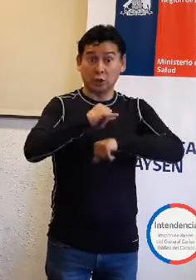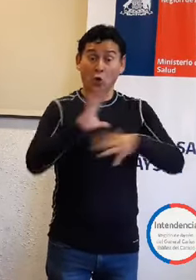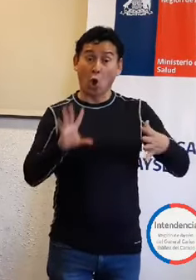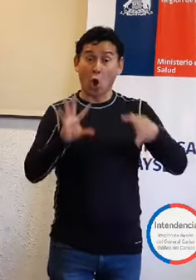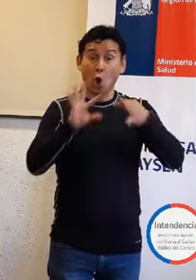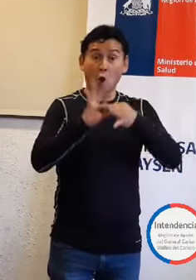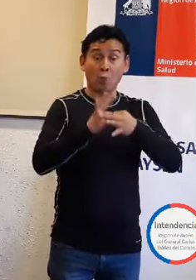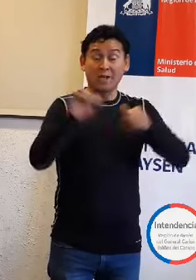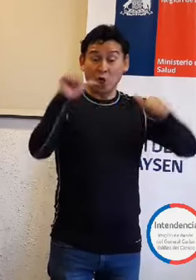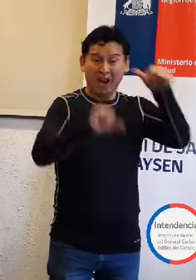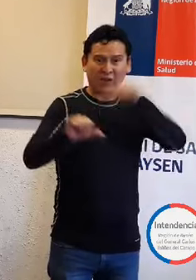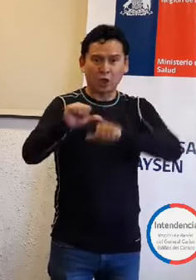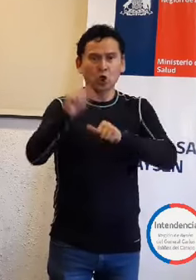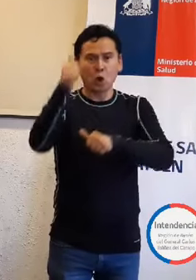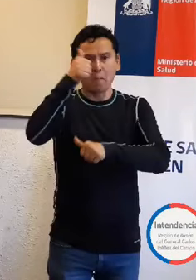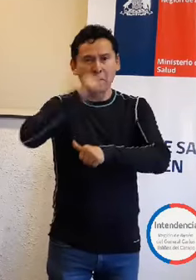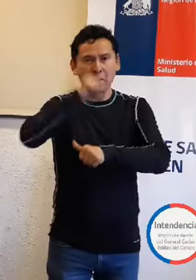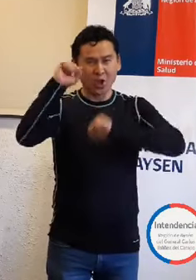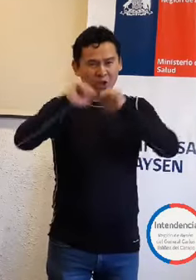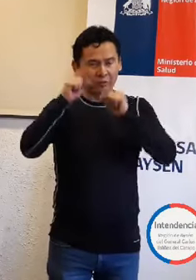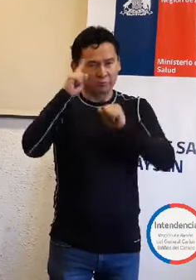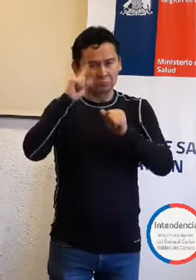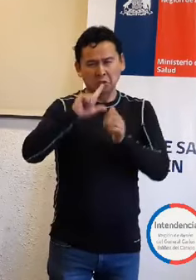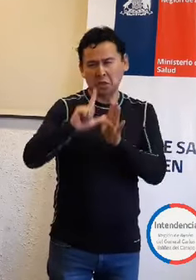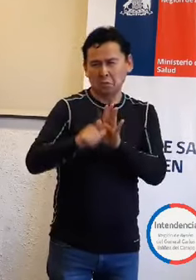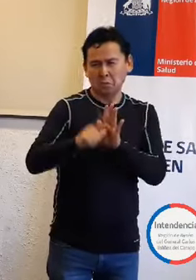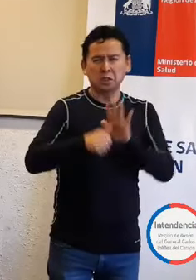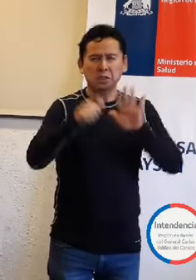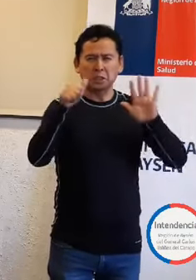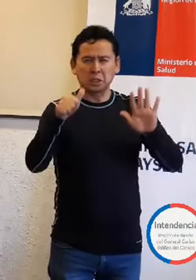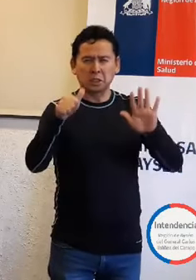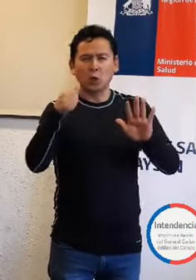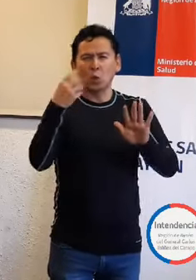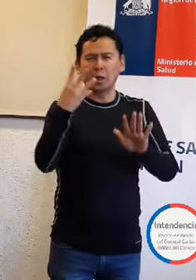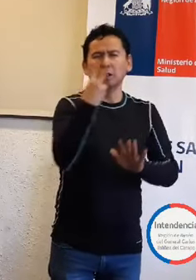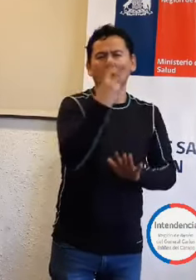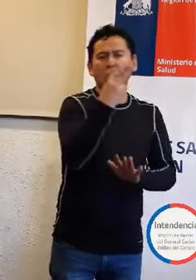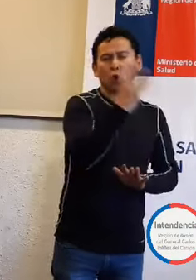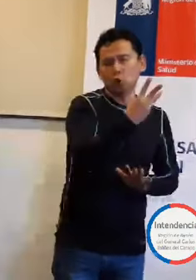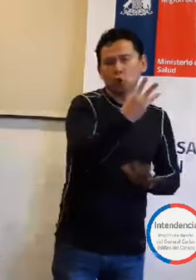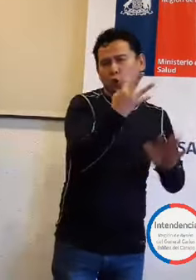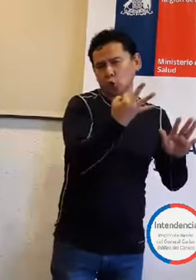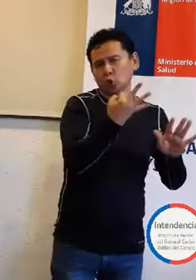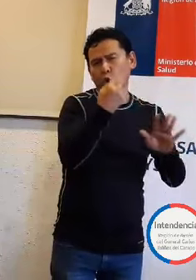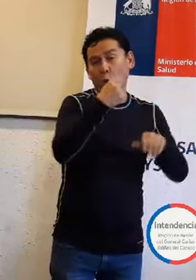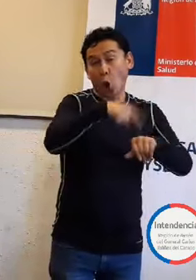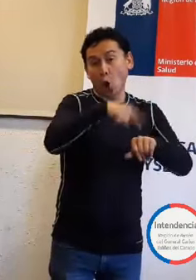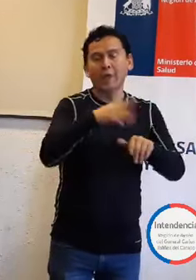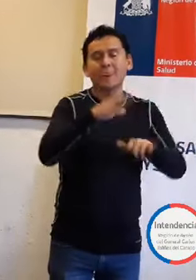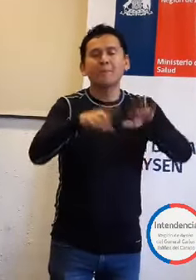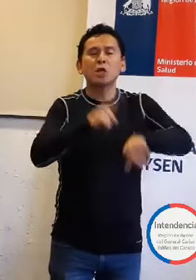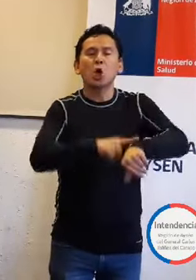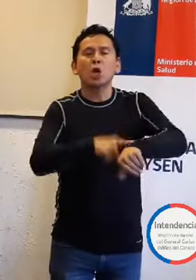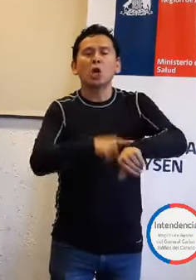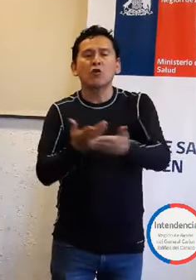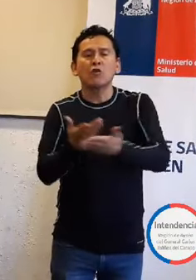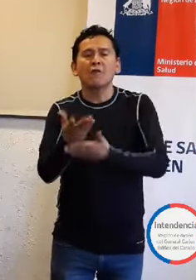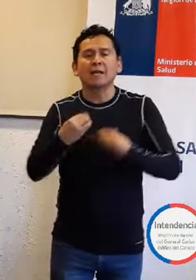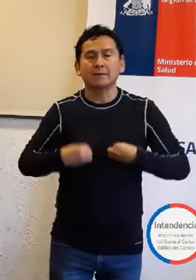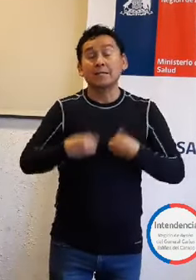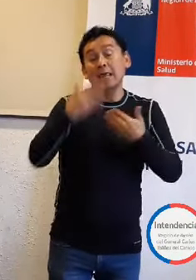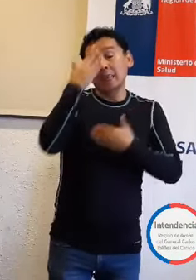con un laboratorio privado las muestras se están realizando entre 6 a 48 horas dependiendo del horario de la toma y dependiendo